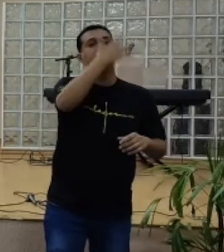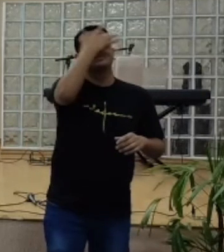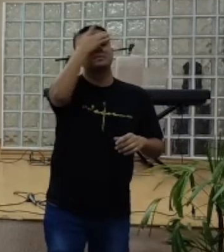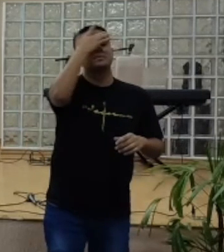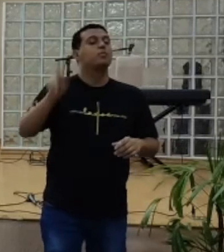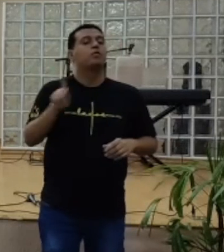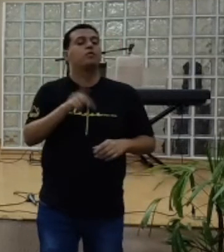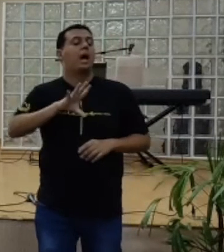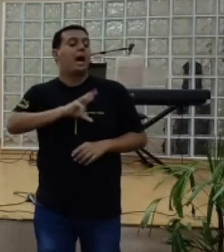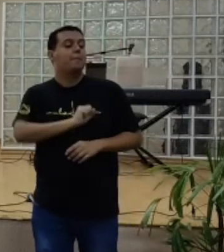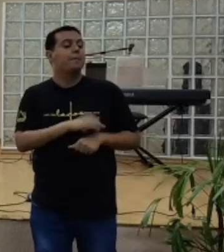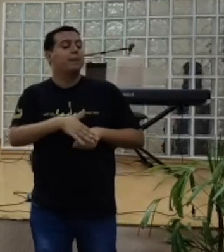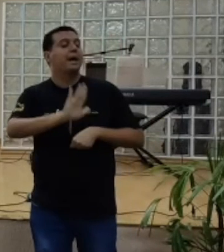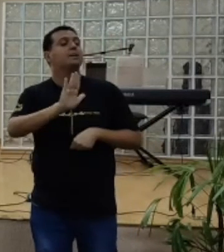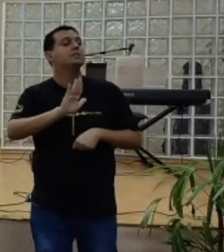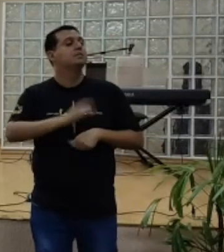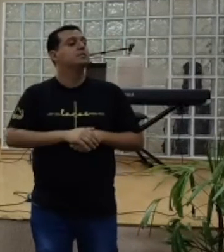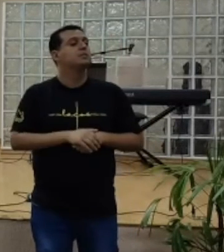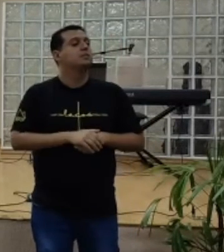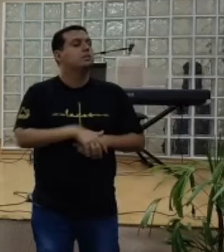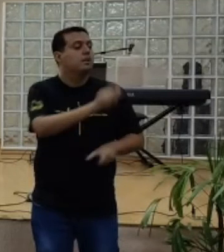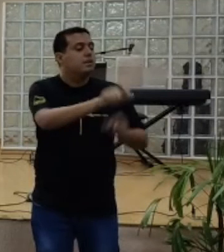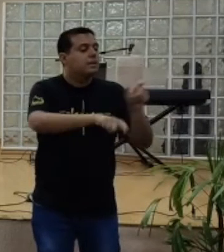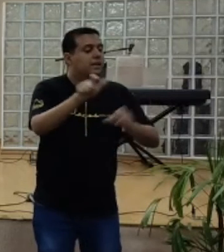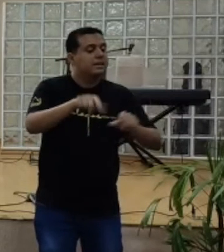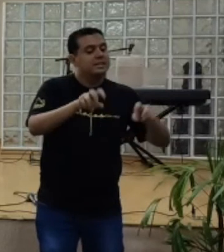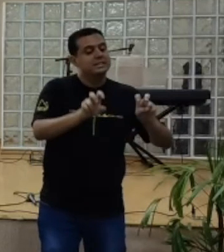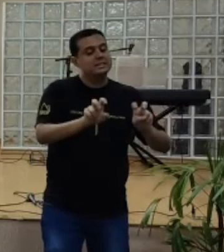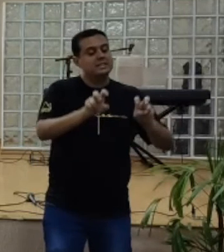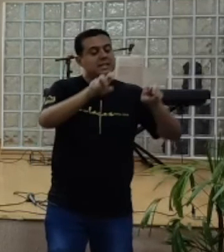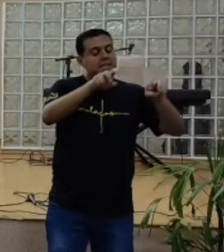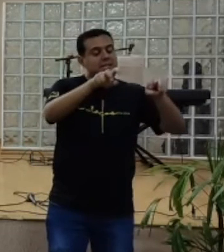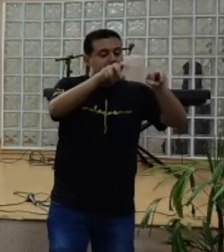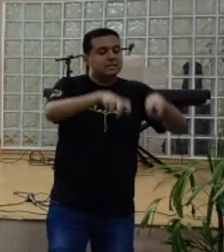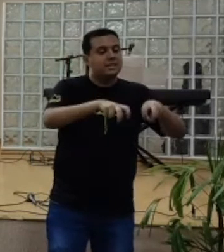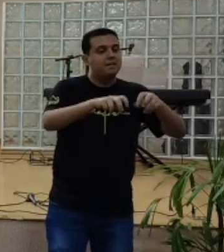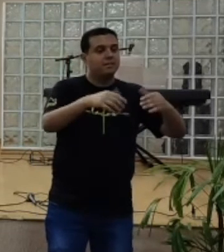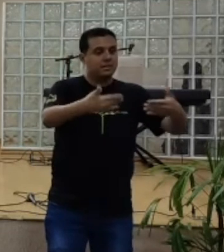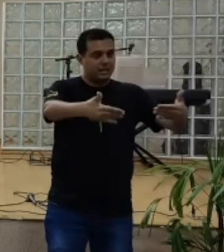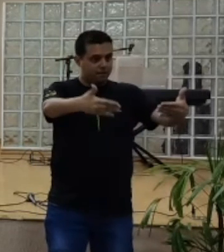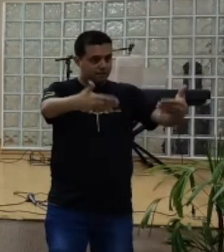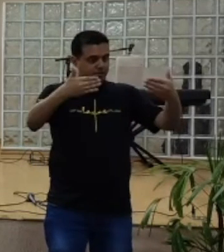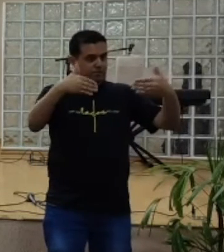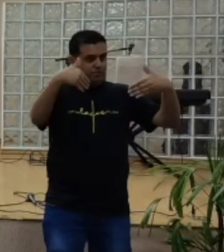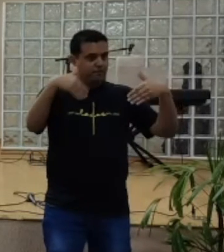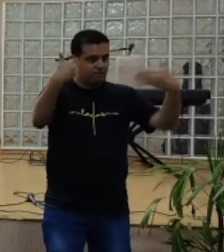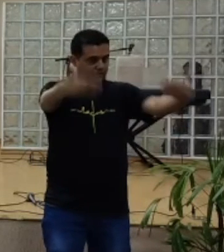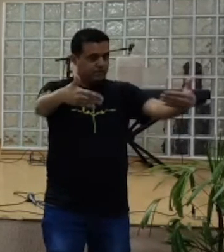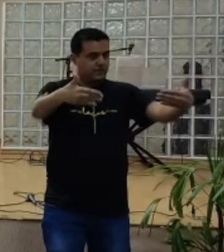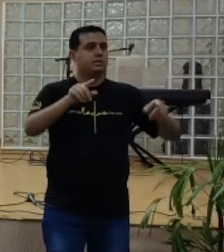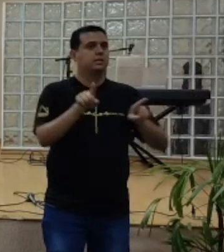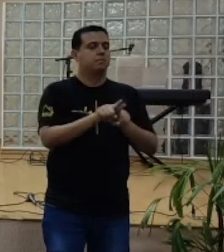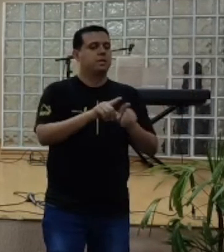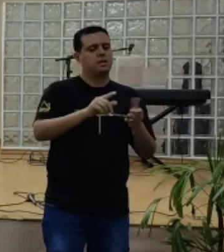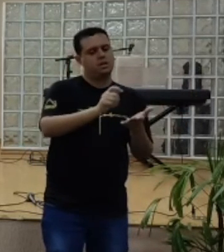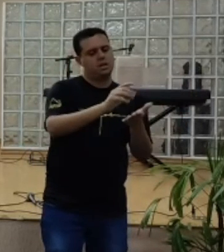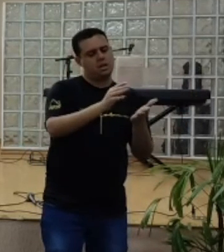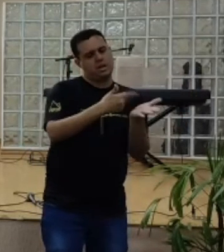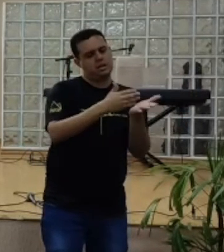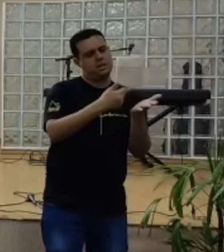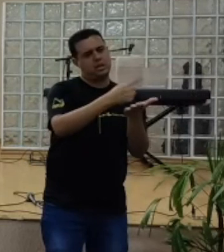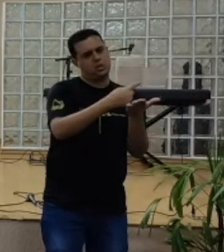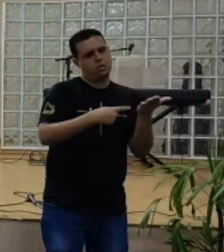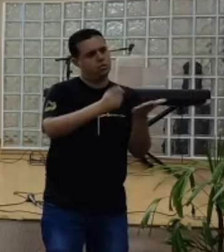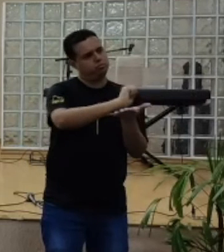quietinhos, os que sentavam na frente, os que tinham um caderno bonito. O meu caderno, ele tinha a primeira página